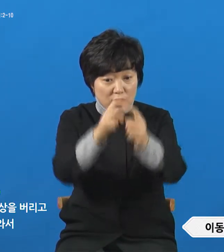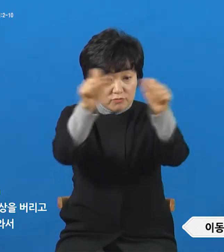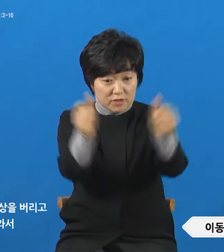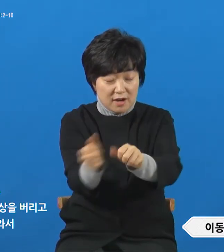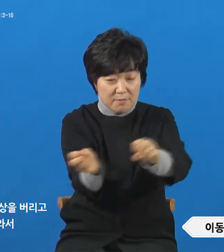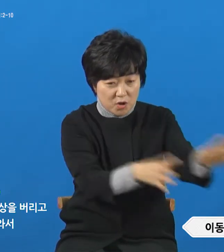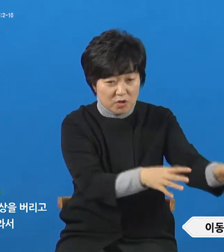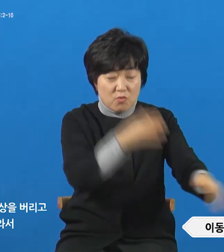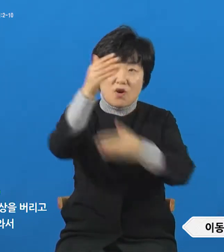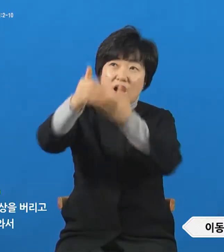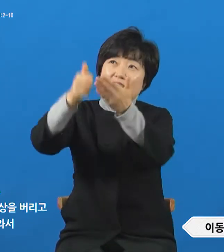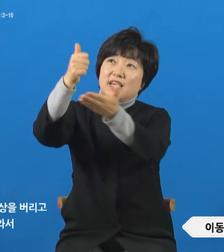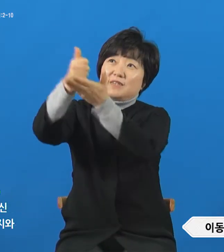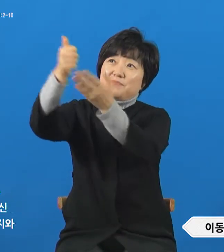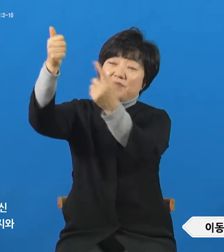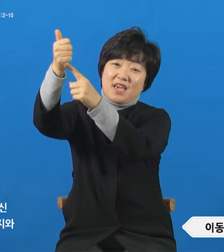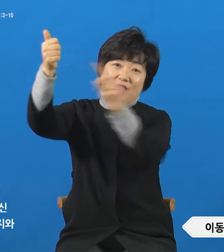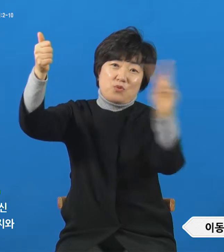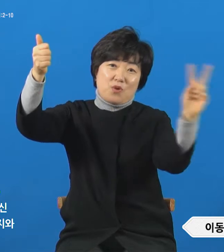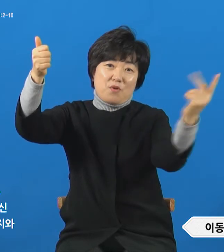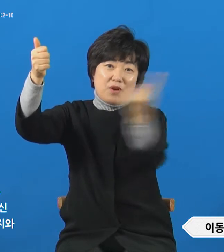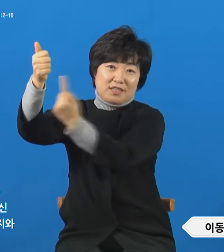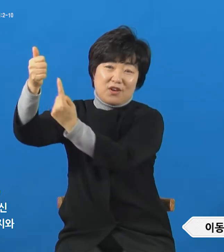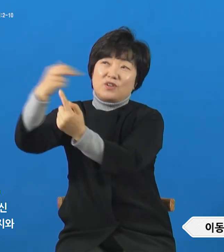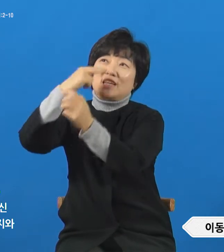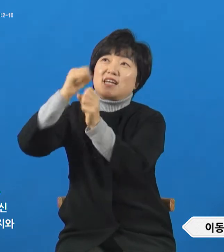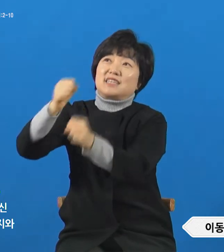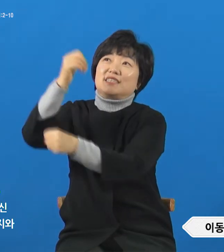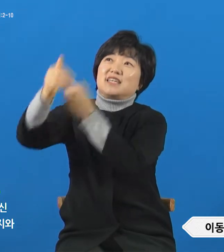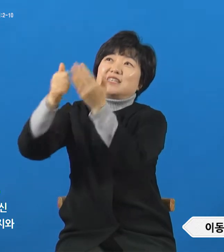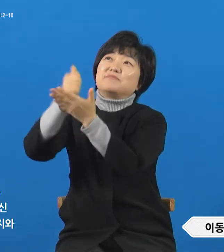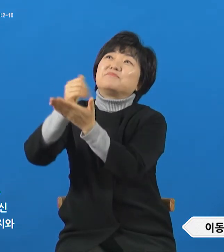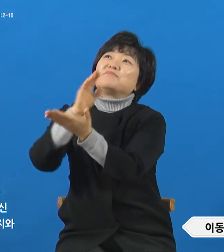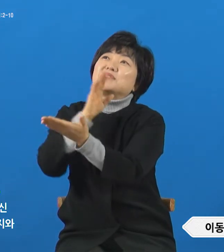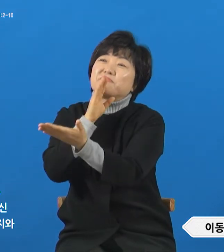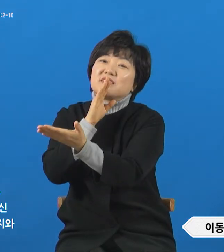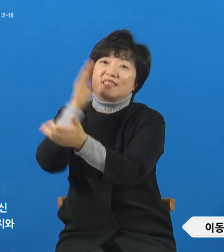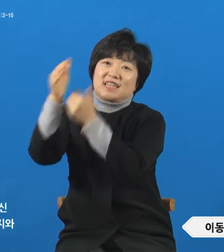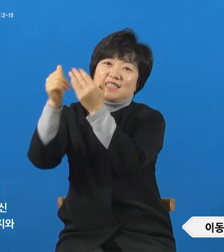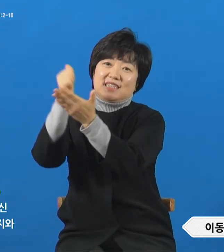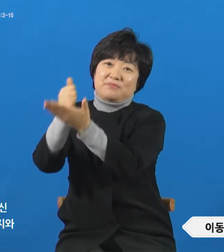버리고 하나님께로 돌아와서 살아계시고 참되신 하나님을